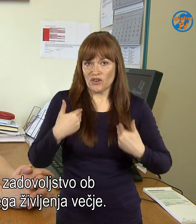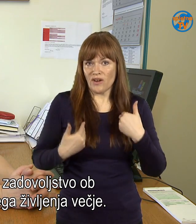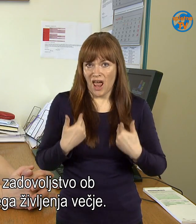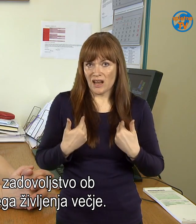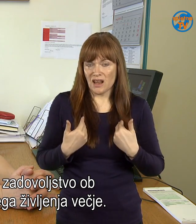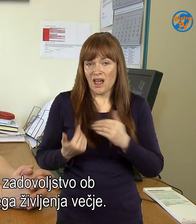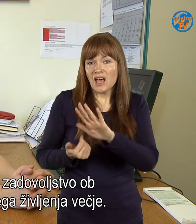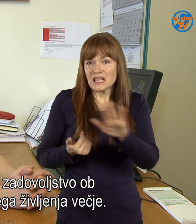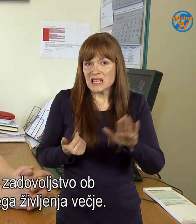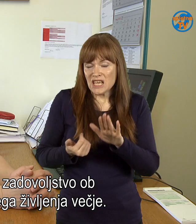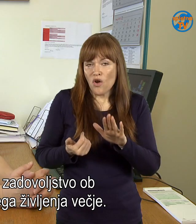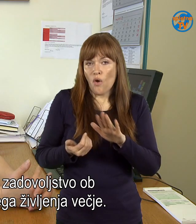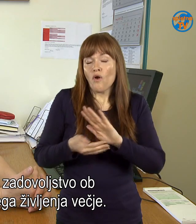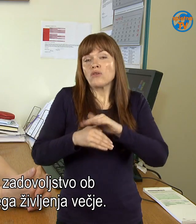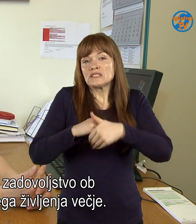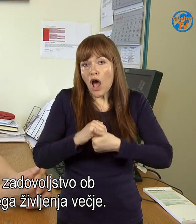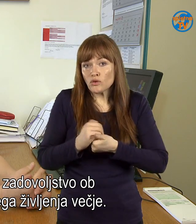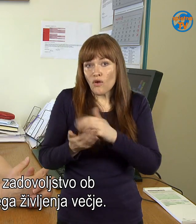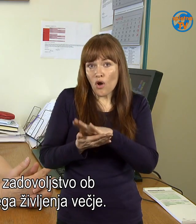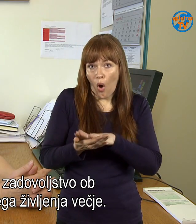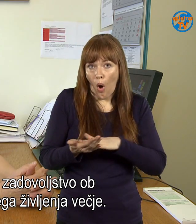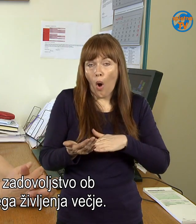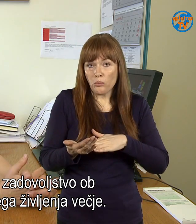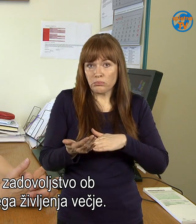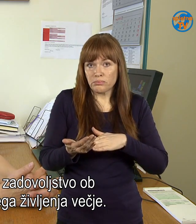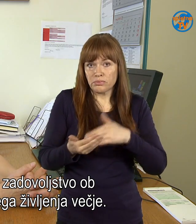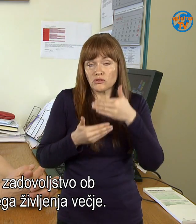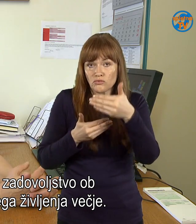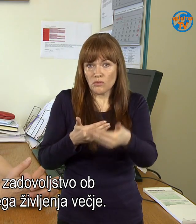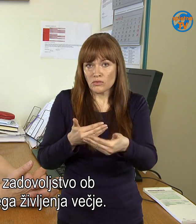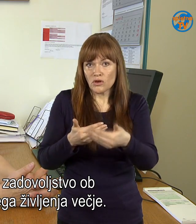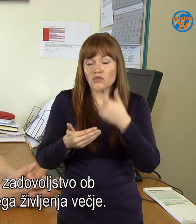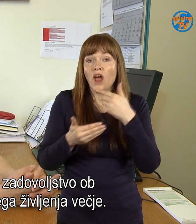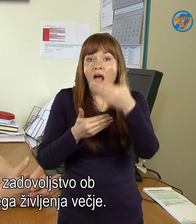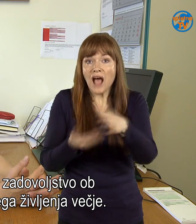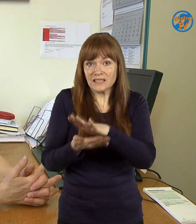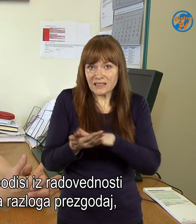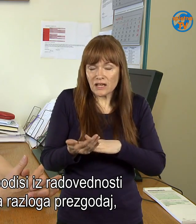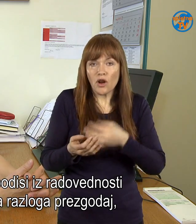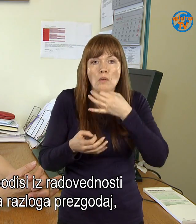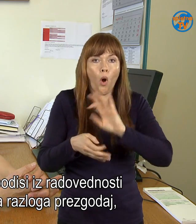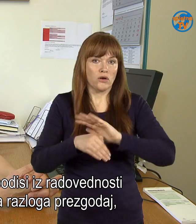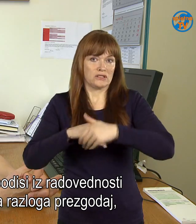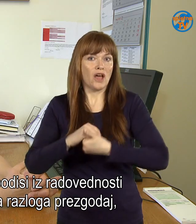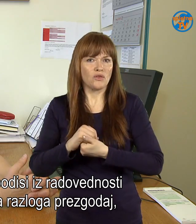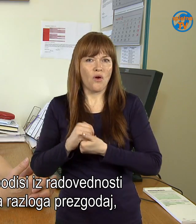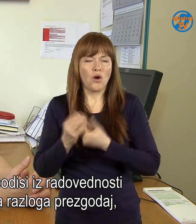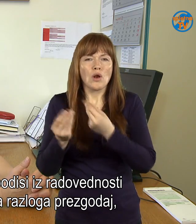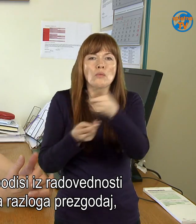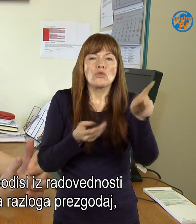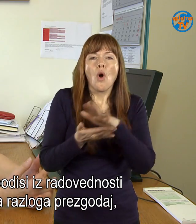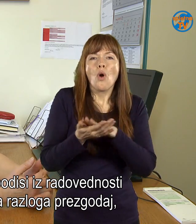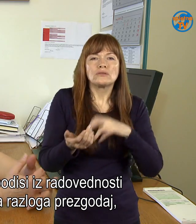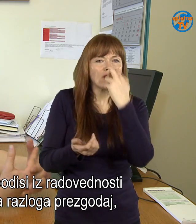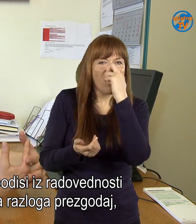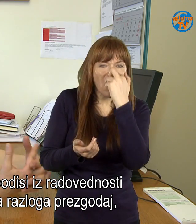je njihovo zadovoljstvo ob začetku spolnega življenja večje. Marsikdo začne, bodisi